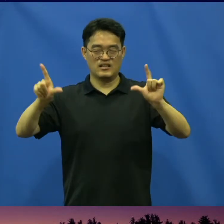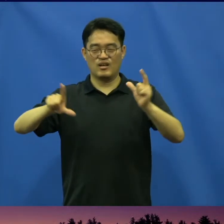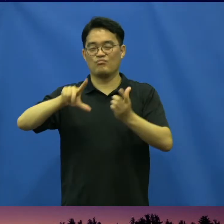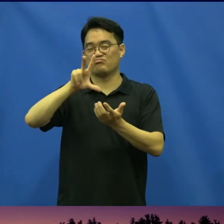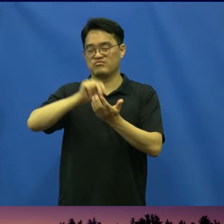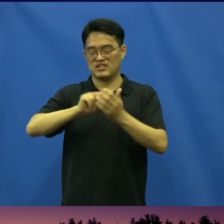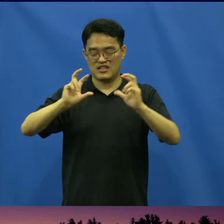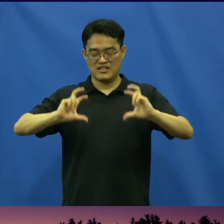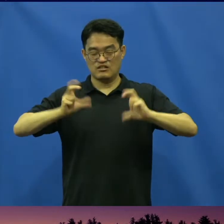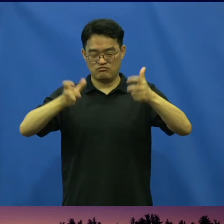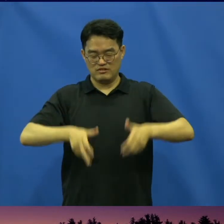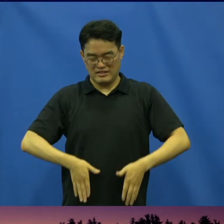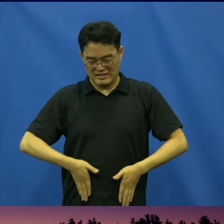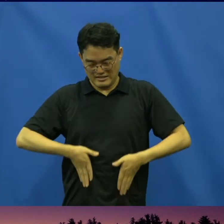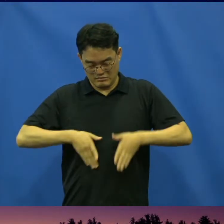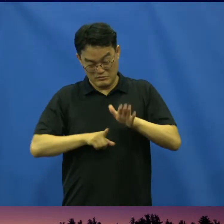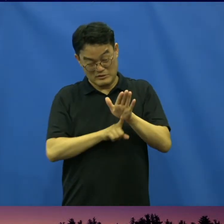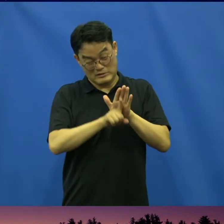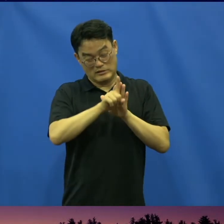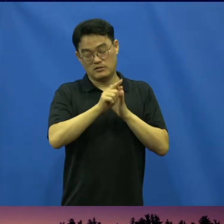조심하시고 승리하시길 바랍니다.